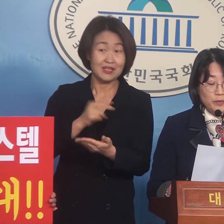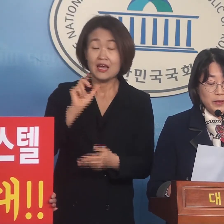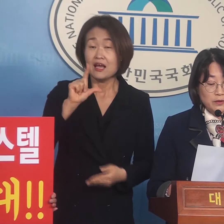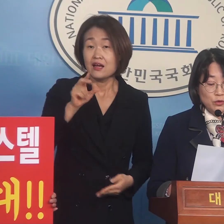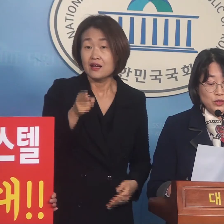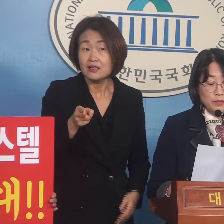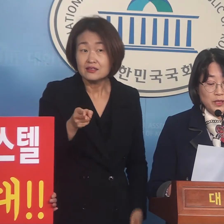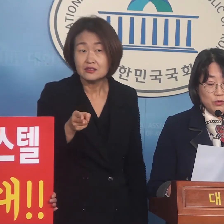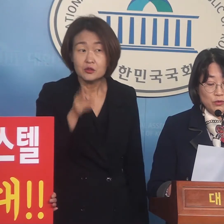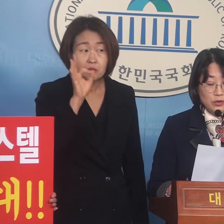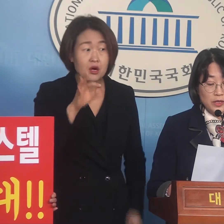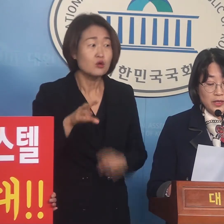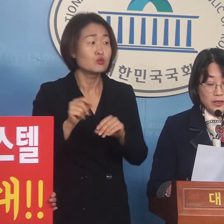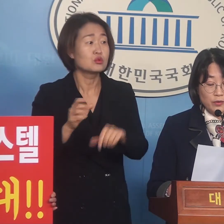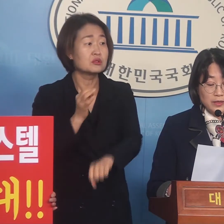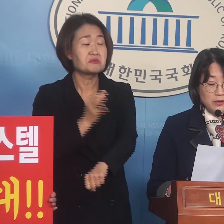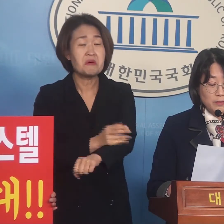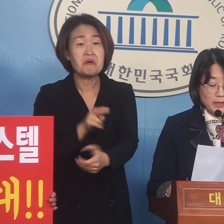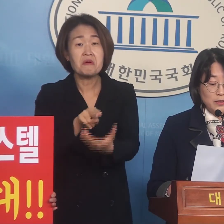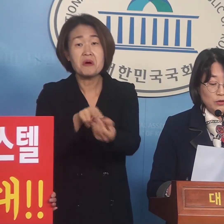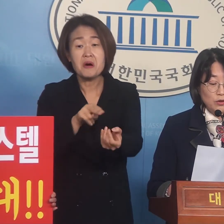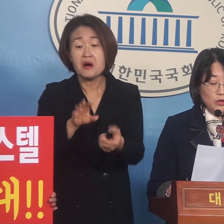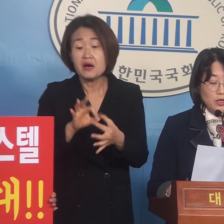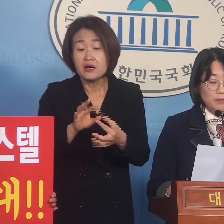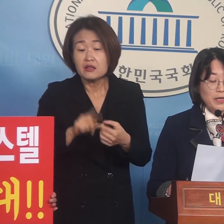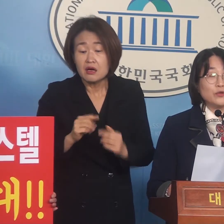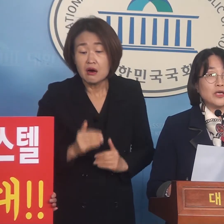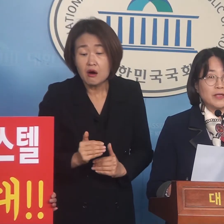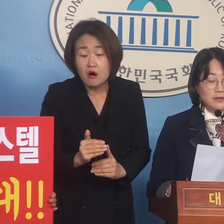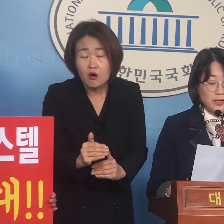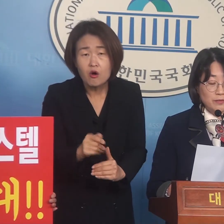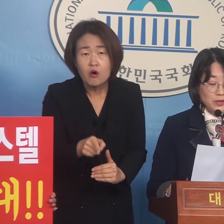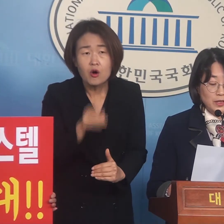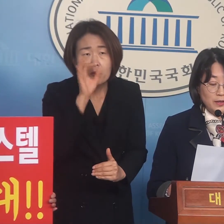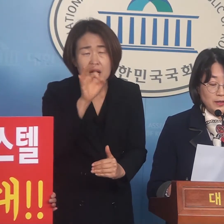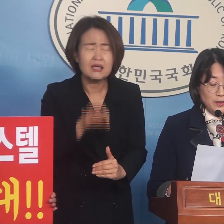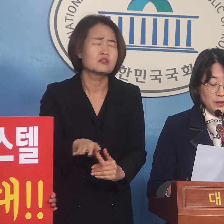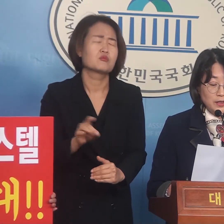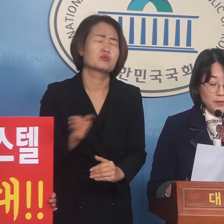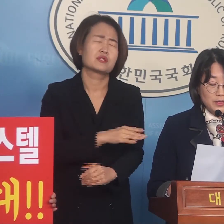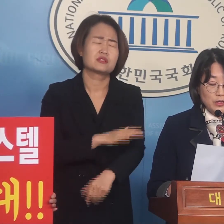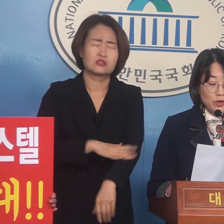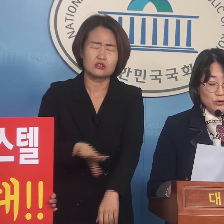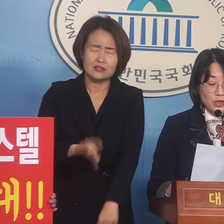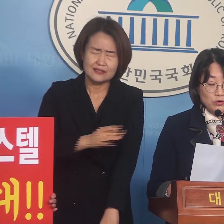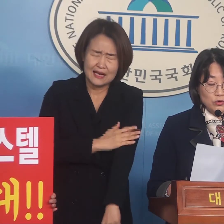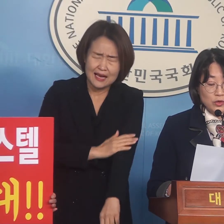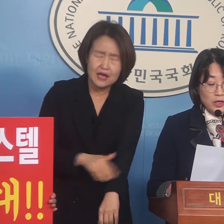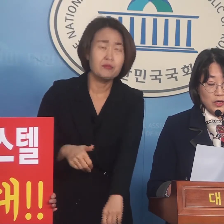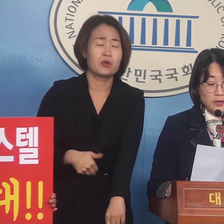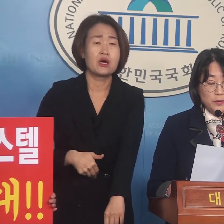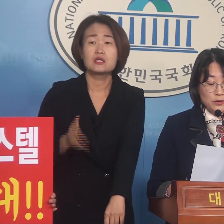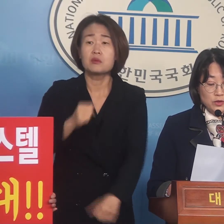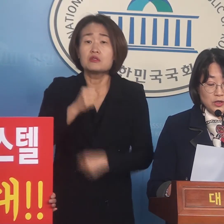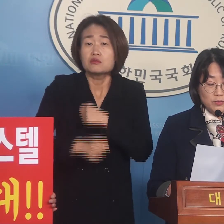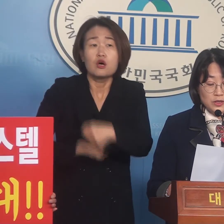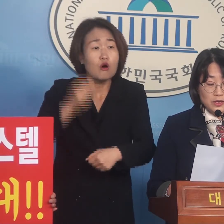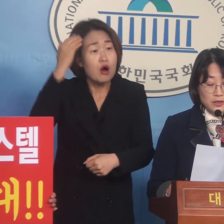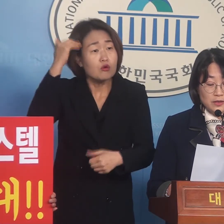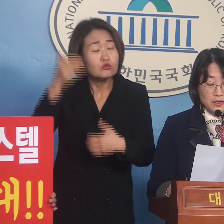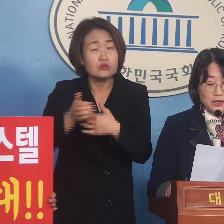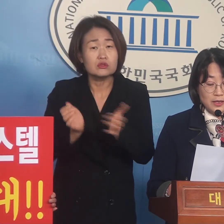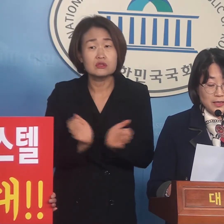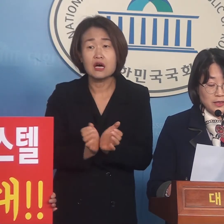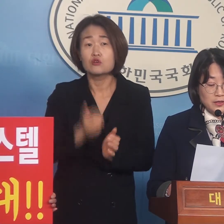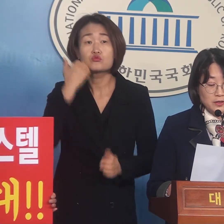LH가 위법한 토지 매각 공고를 내게 된 과정을 밝히고 바로 잡았어야 합니다. 하지만 자유한국당 소속의 이필훈 전임